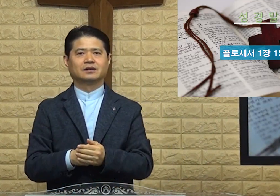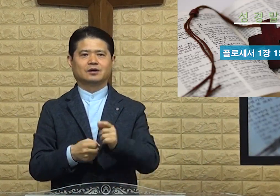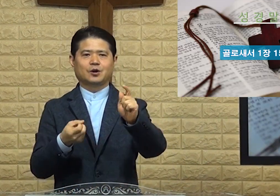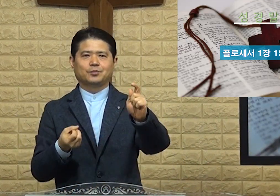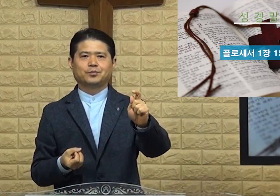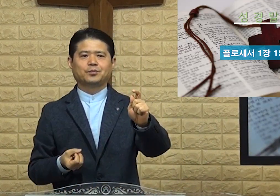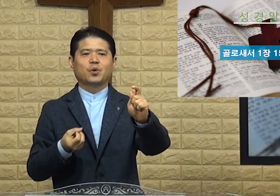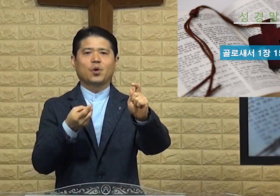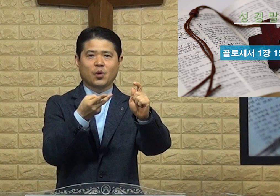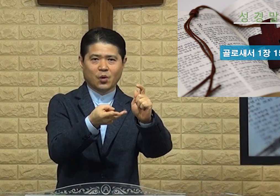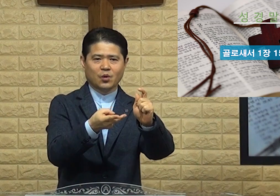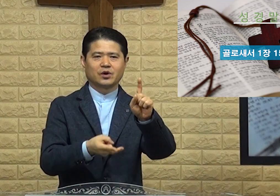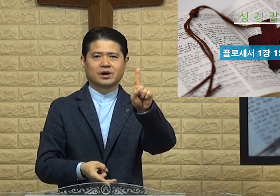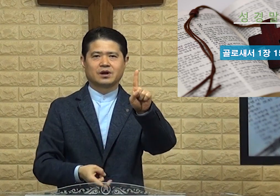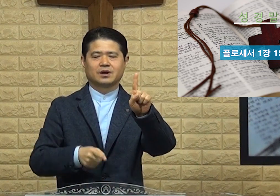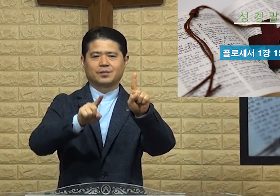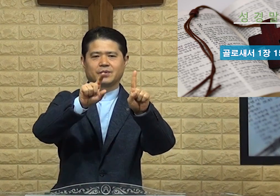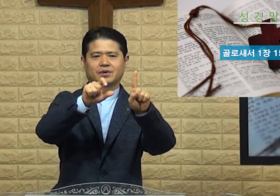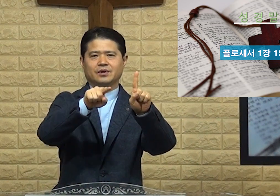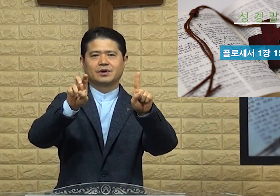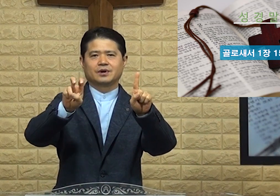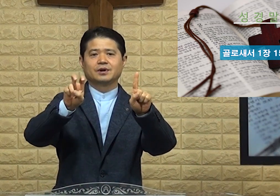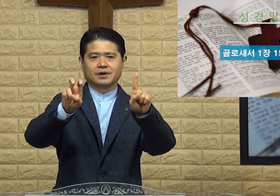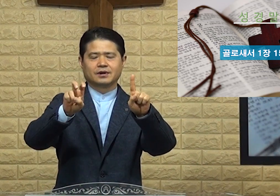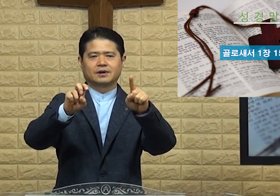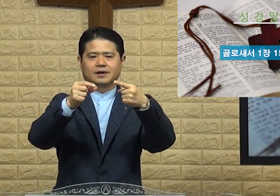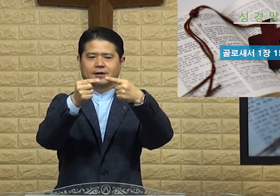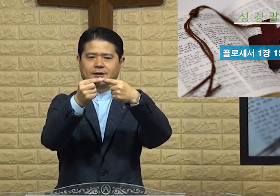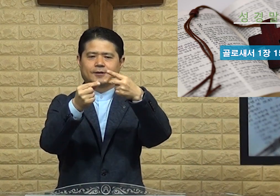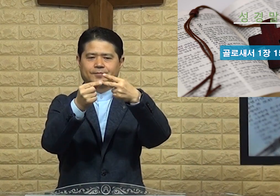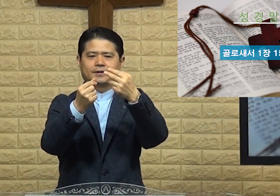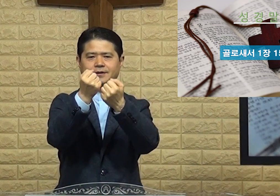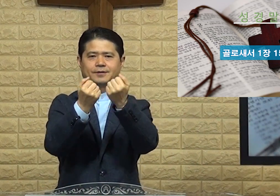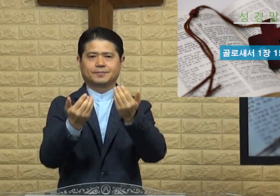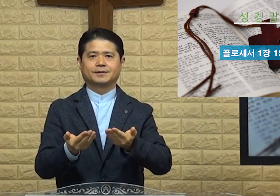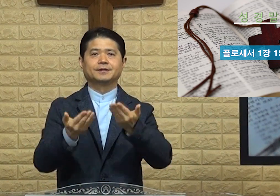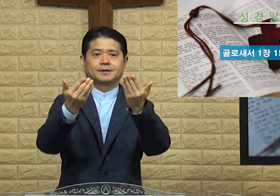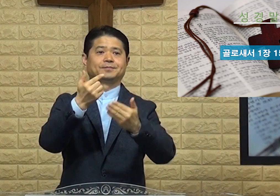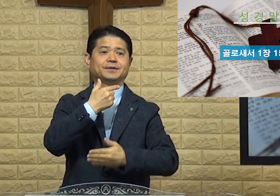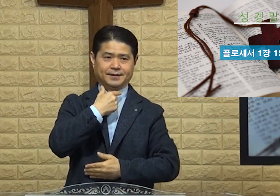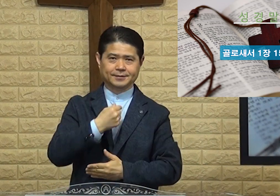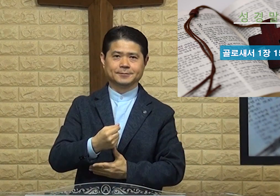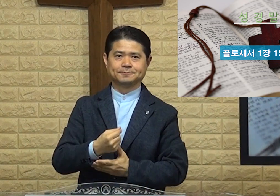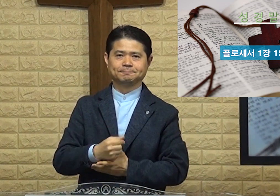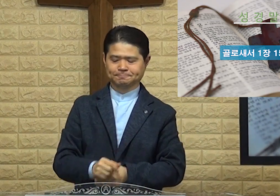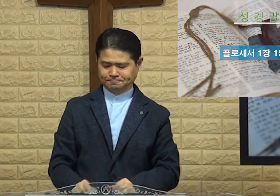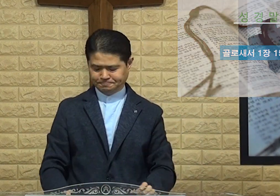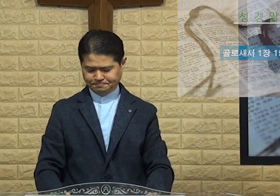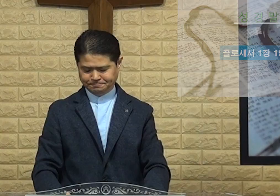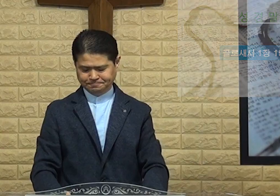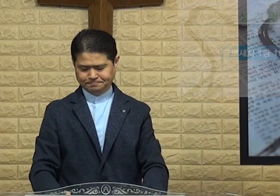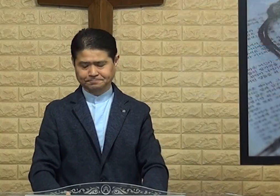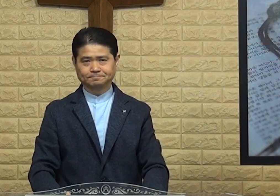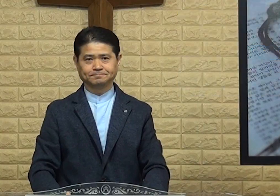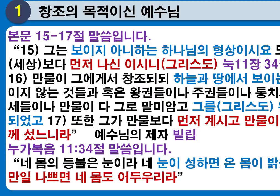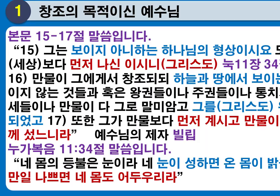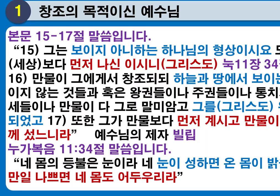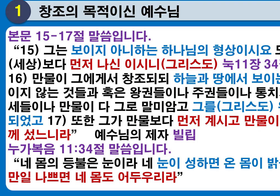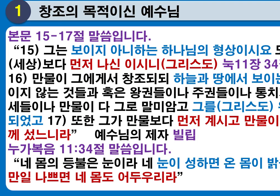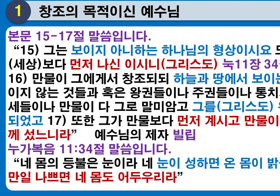말씀은 골로새서 1장 15절에서 20절 말씀 차근차근 보도록 하겠습니다.